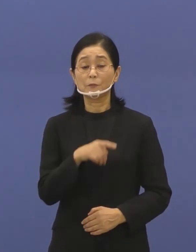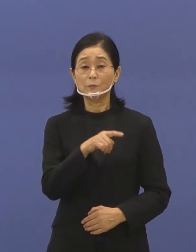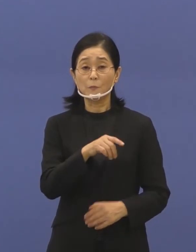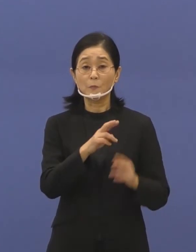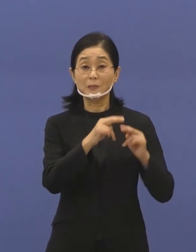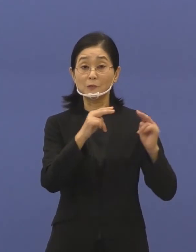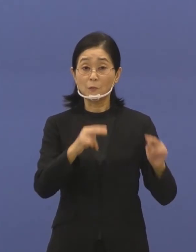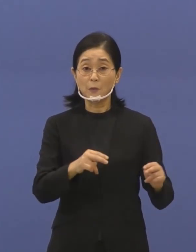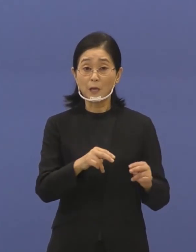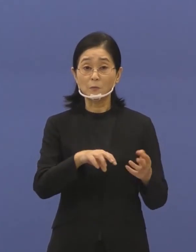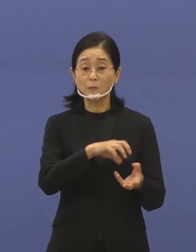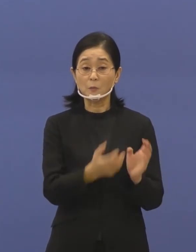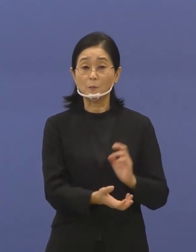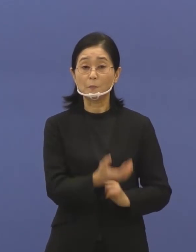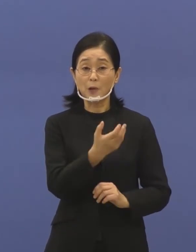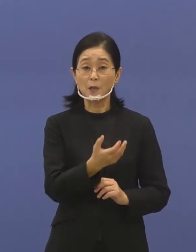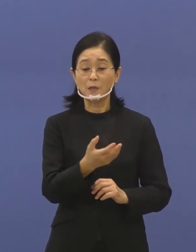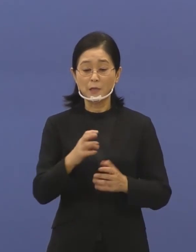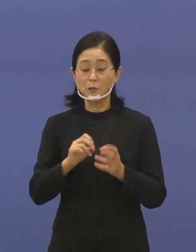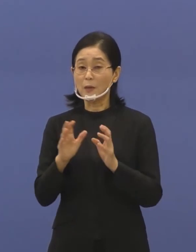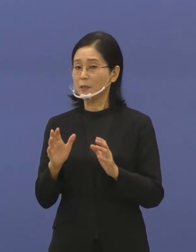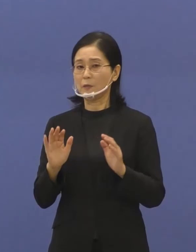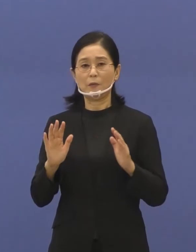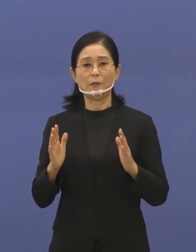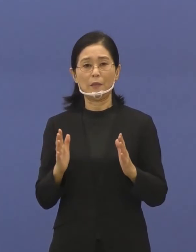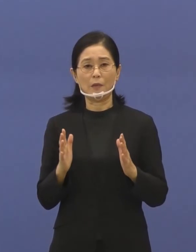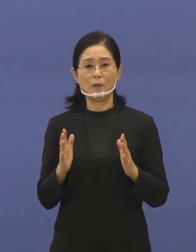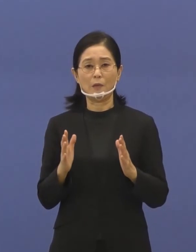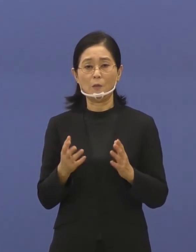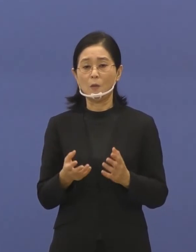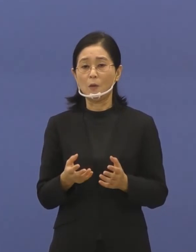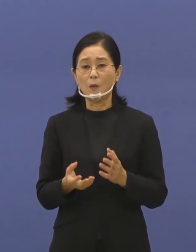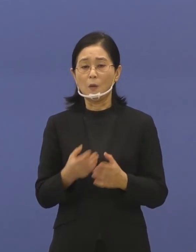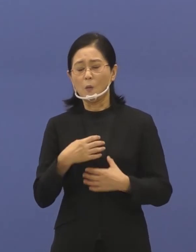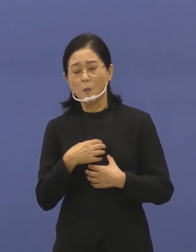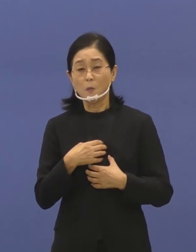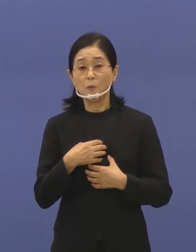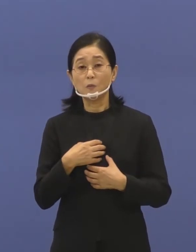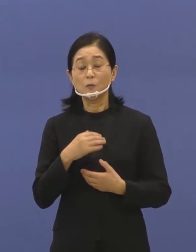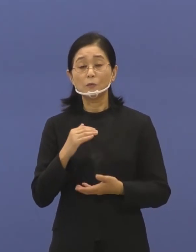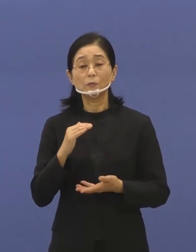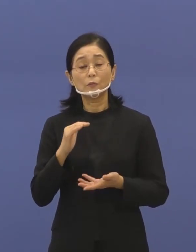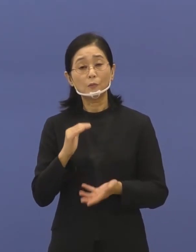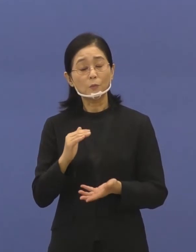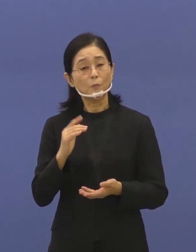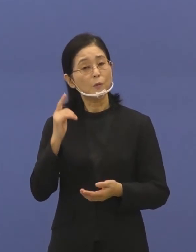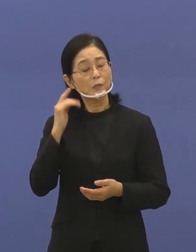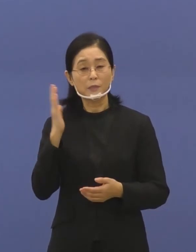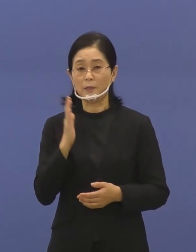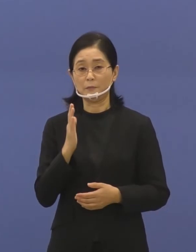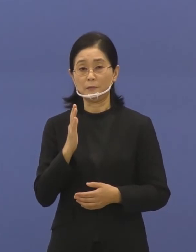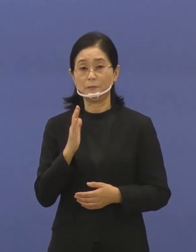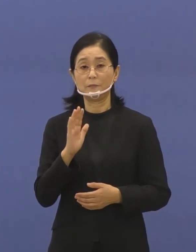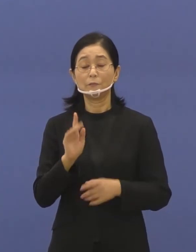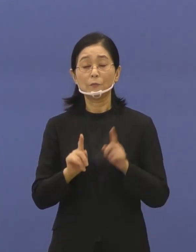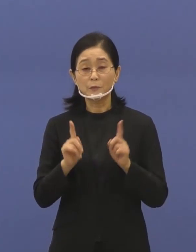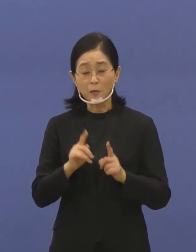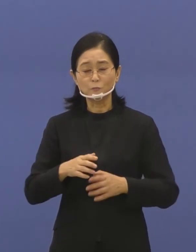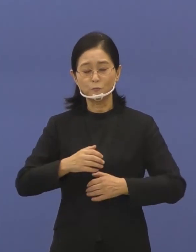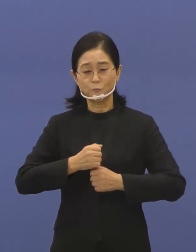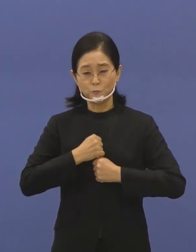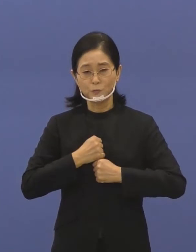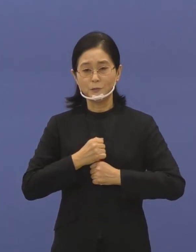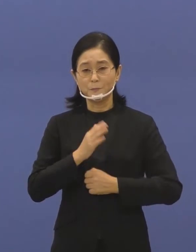ういうことは起きていないし、起きそうになったということもこう聞いてないので、まずは注意喚起